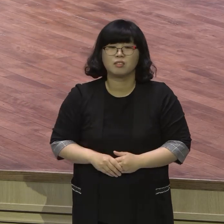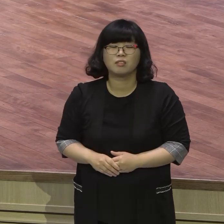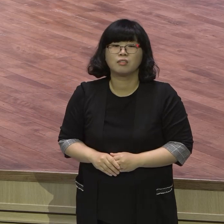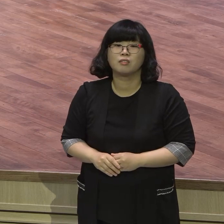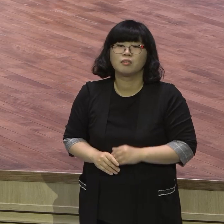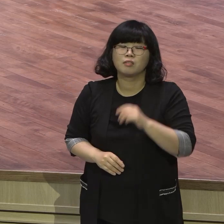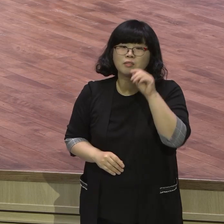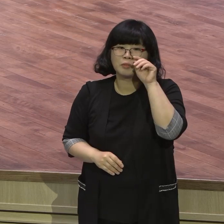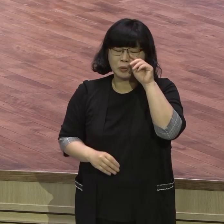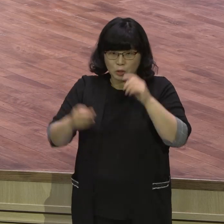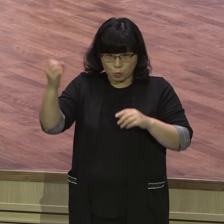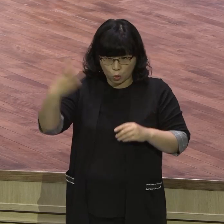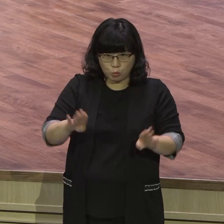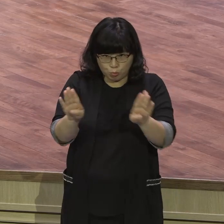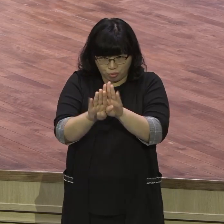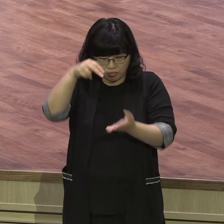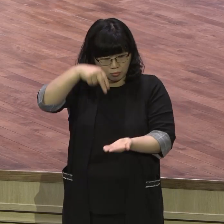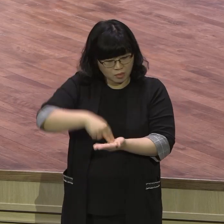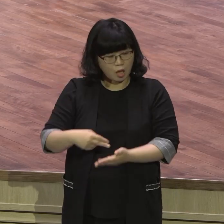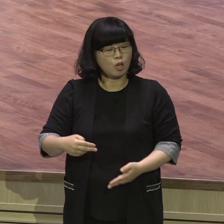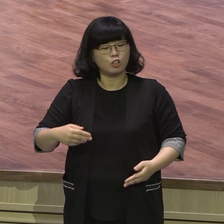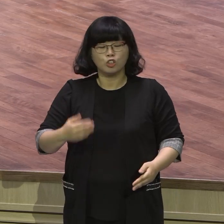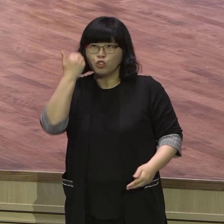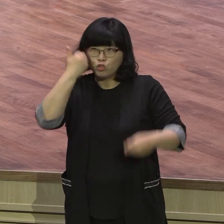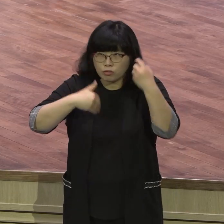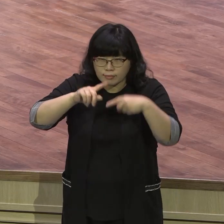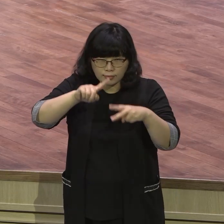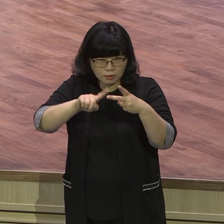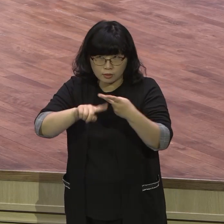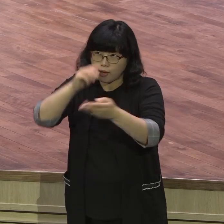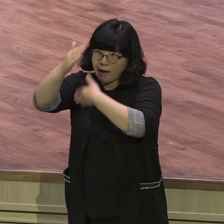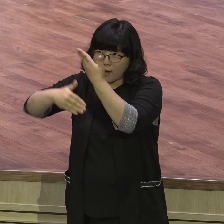누구든지 여호와의 편에 있는 자는 내게로 나오라